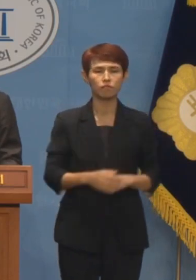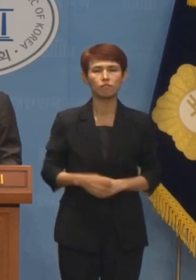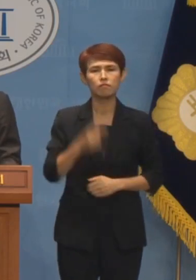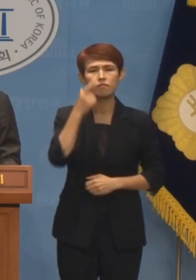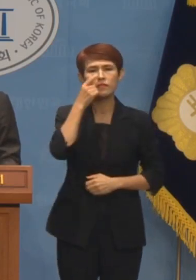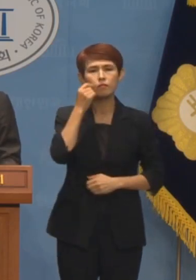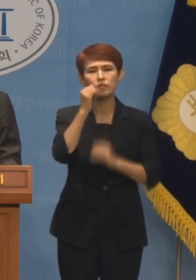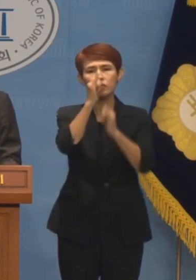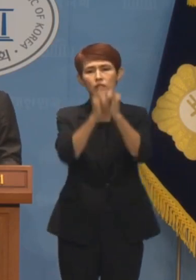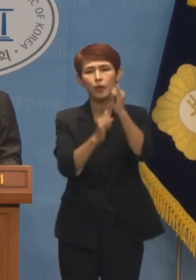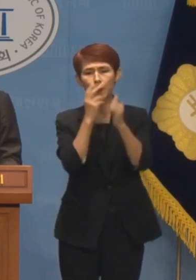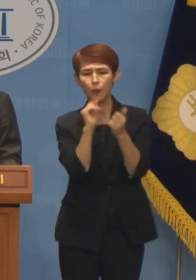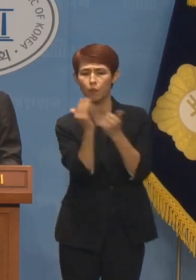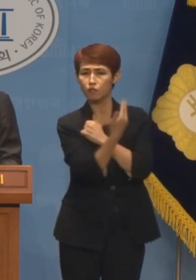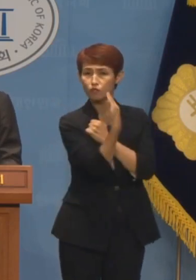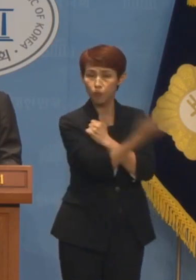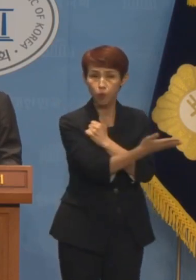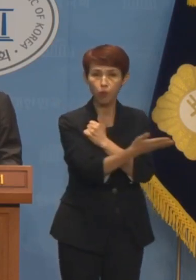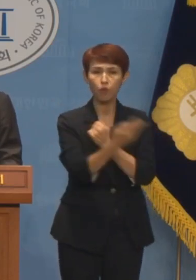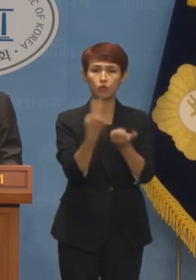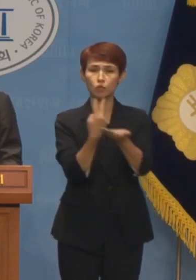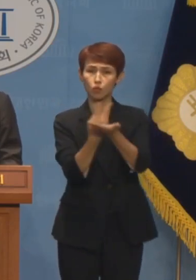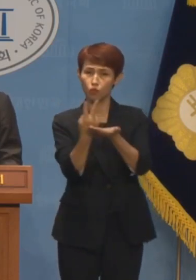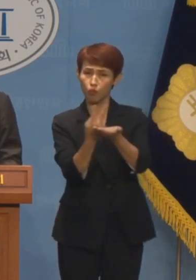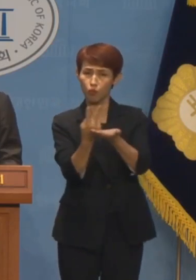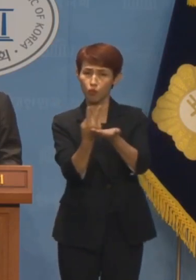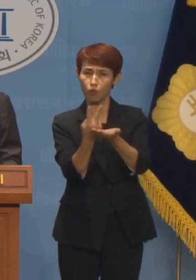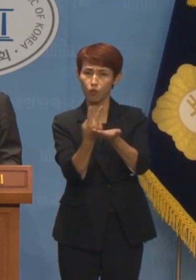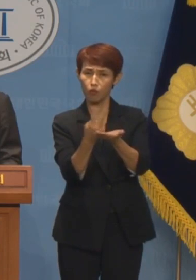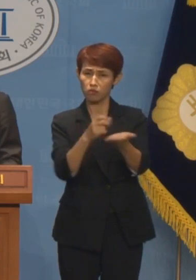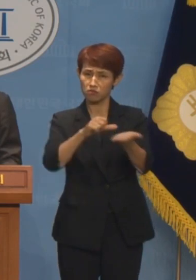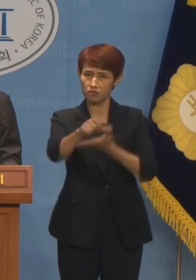것도 모자라 독도마저 지우려 하고 있습니다.